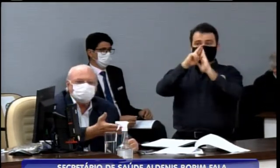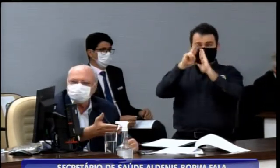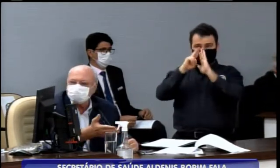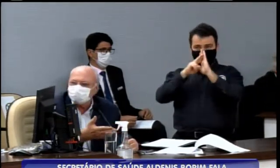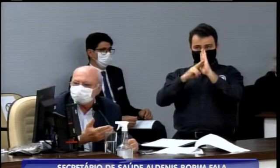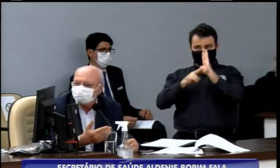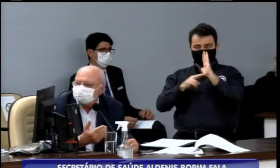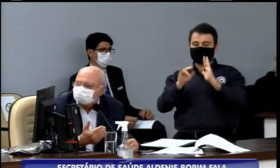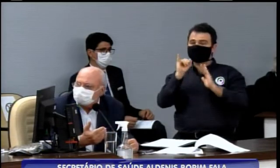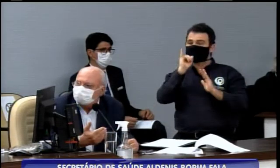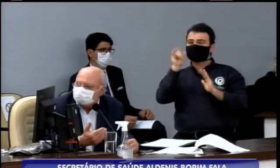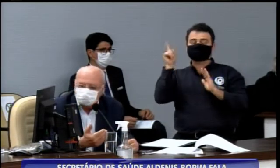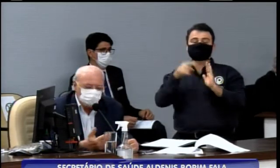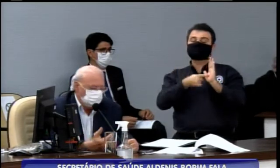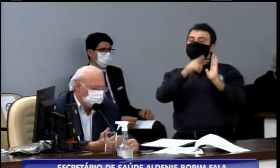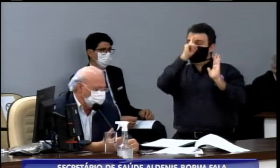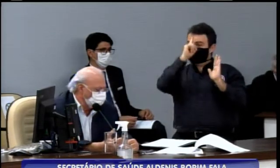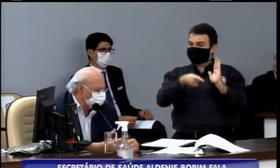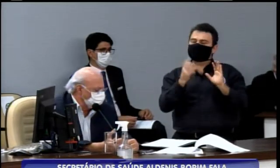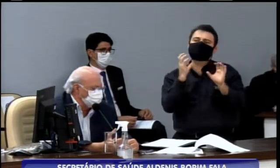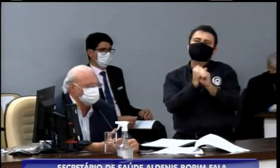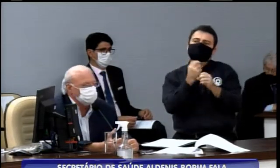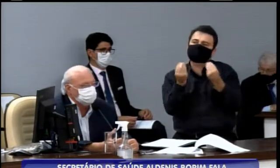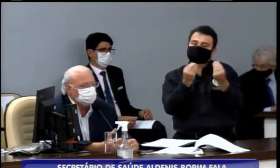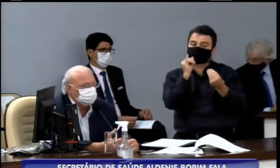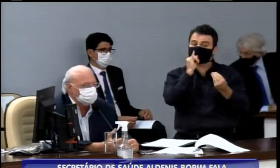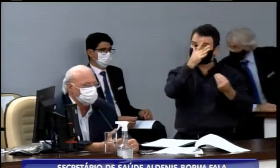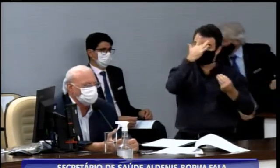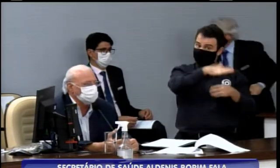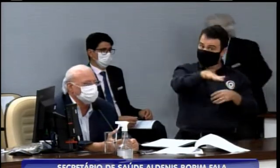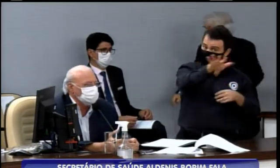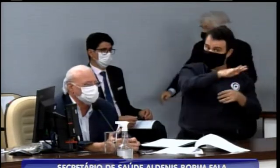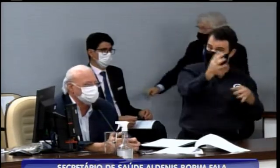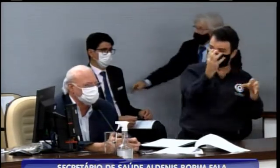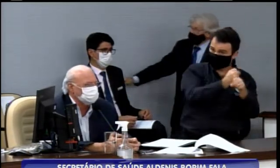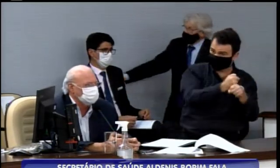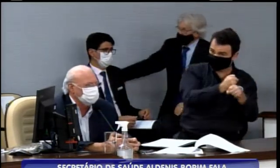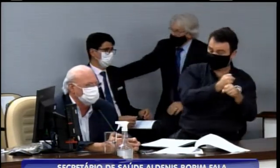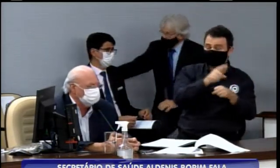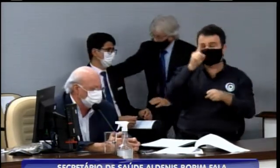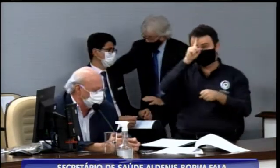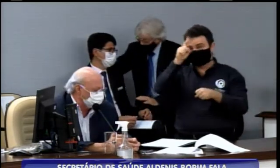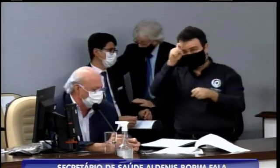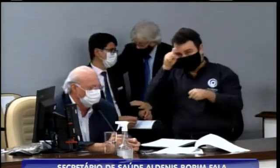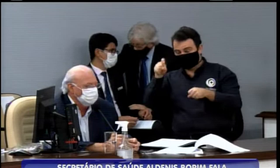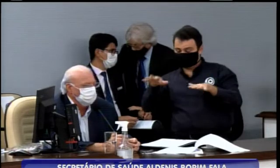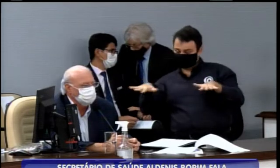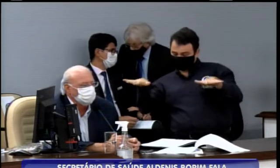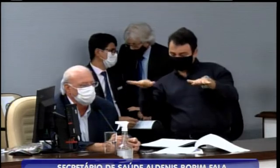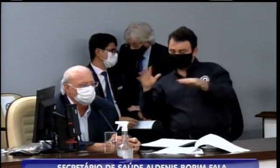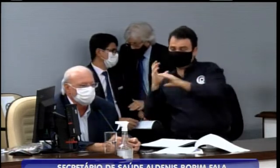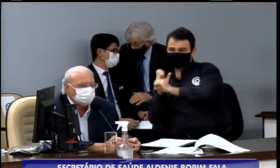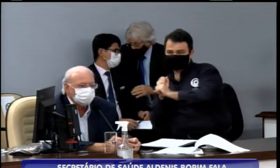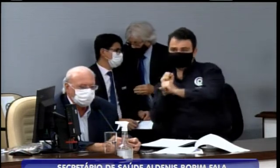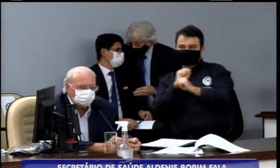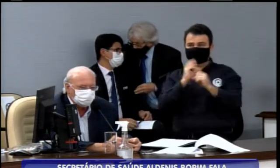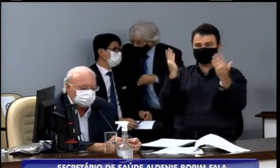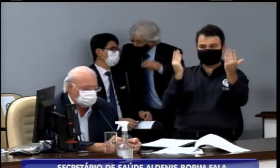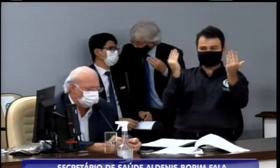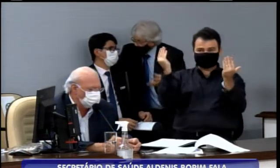dá o número de leitos que você tem que ter. Então, nós teríamos que ter hoje 469 leitos e estamos